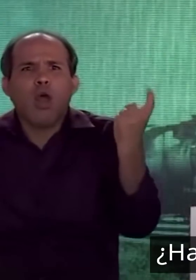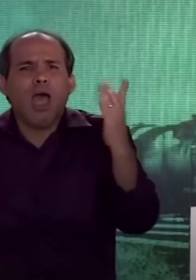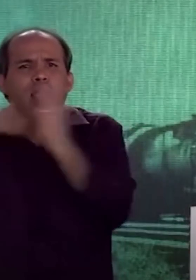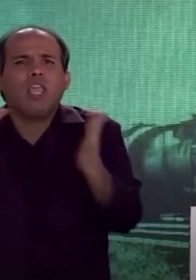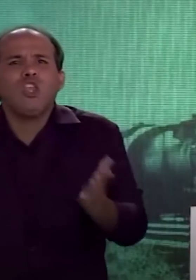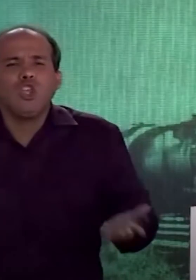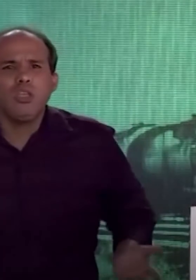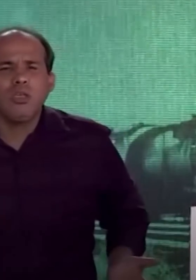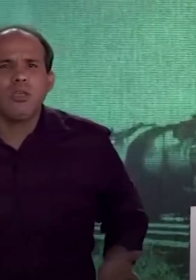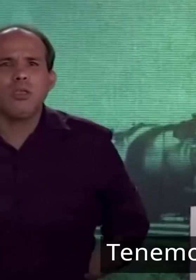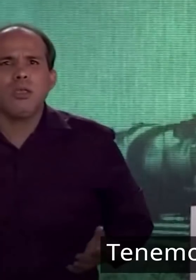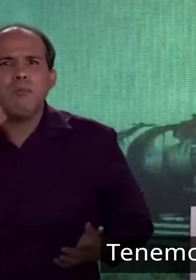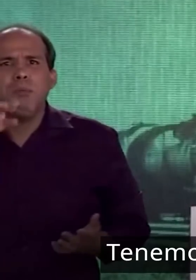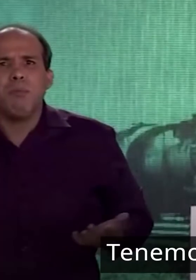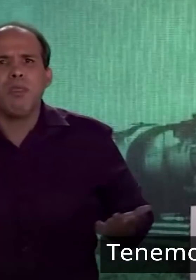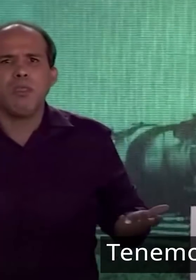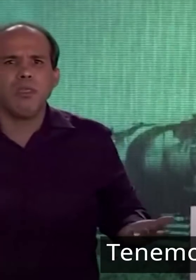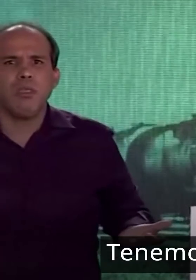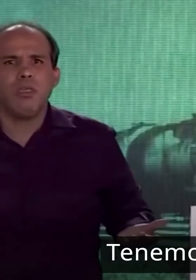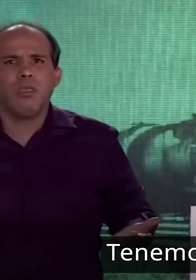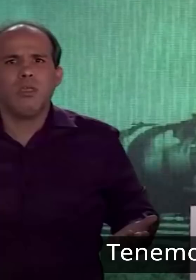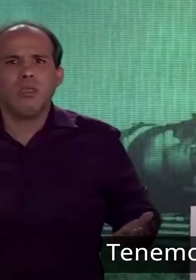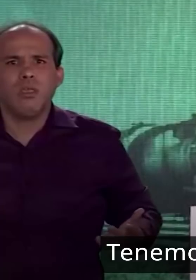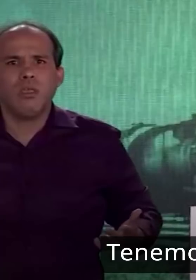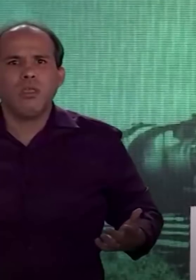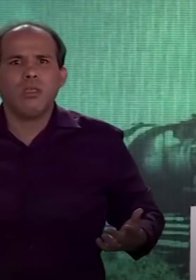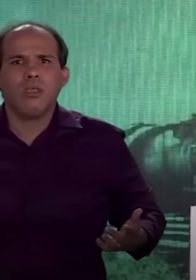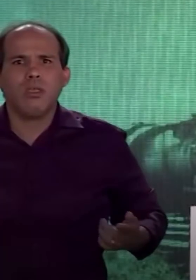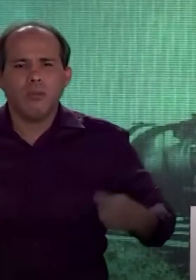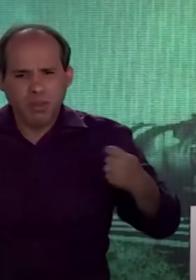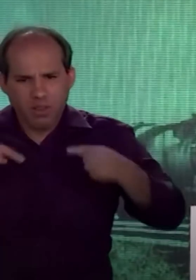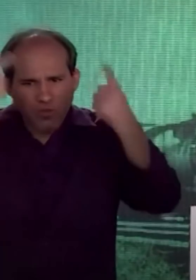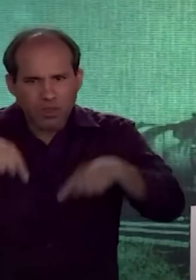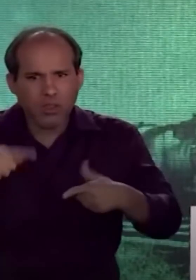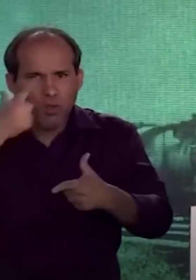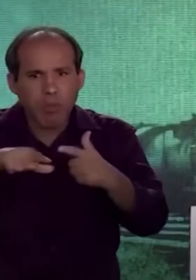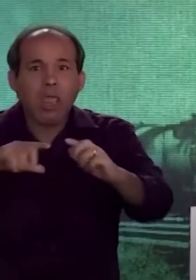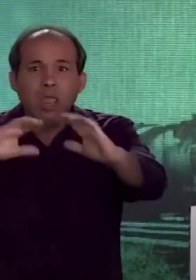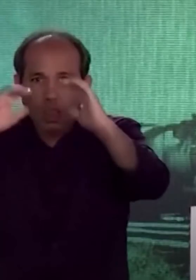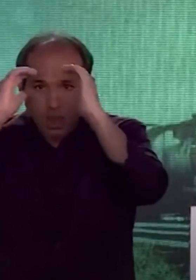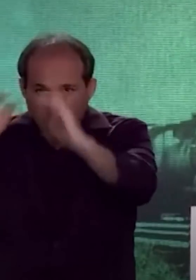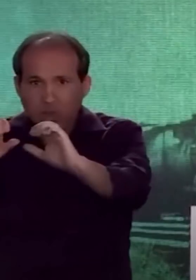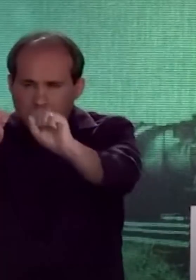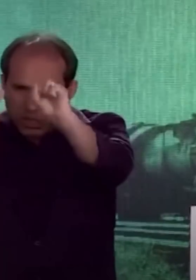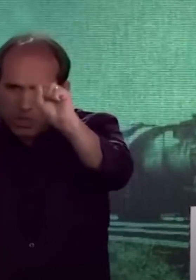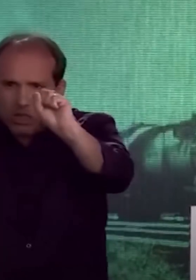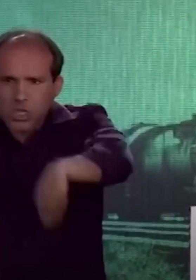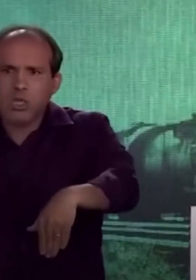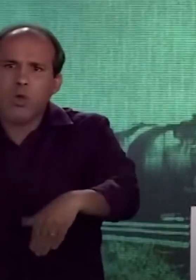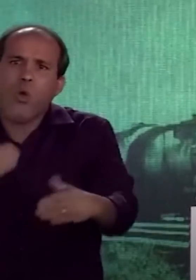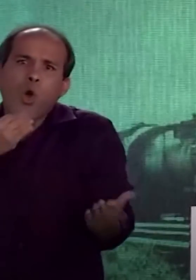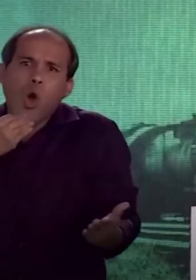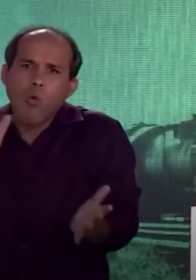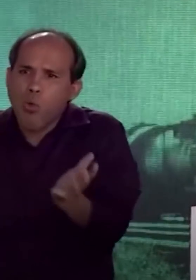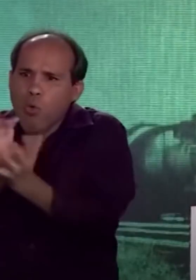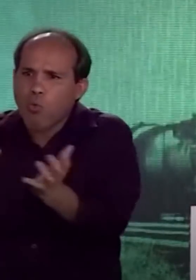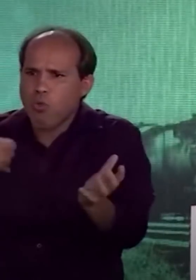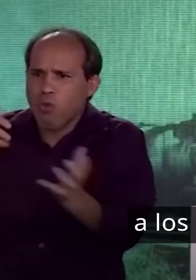quando? Temos que enfrentar os problemas. Respeitar, obviamente, os mais